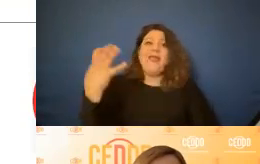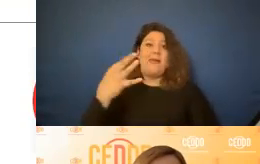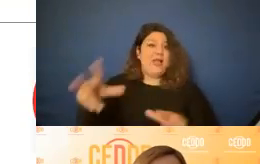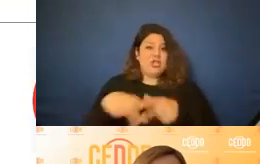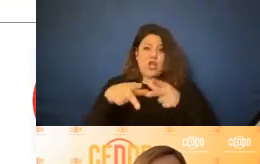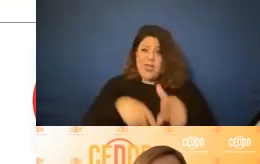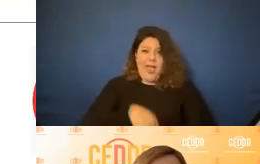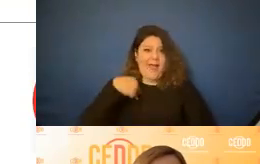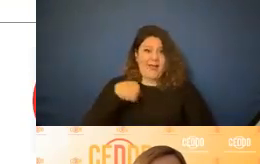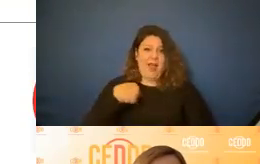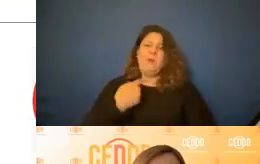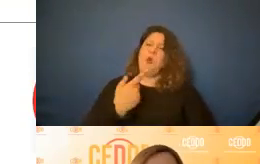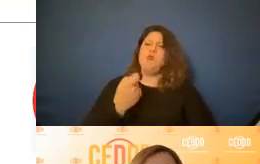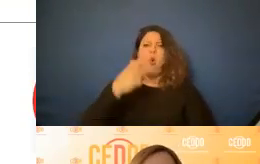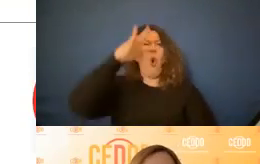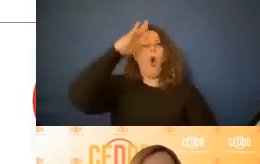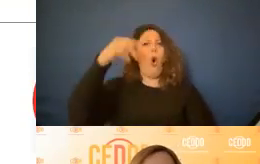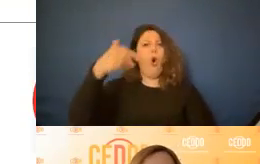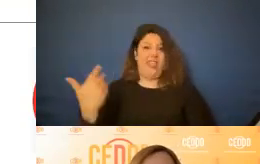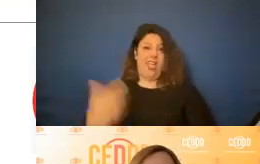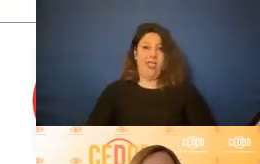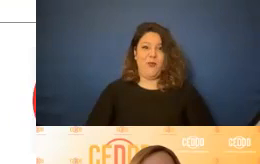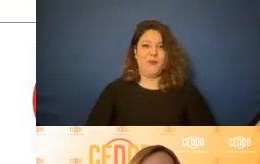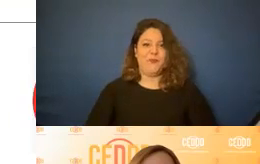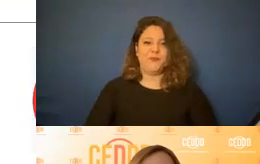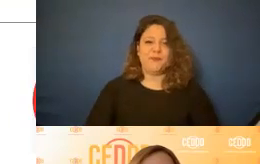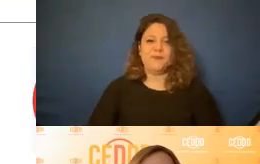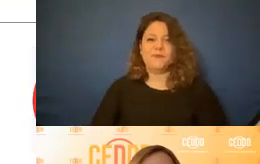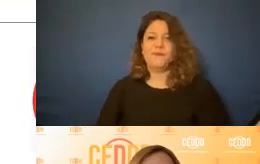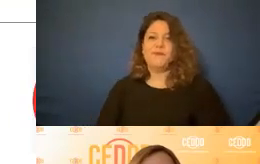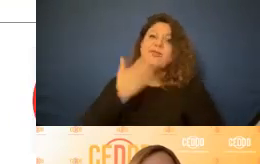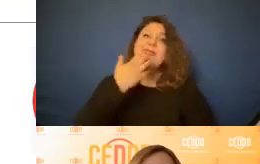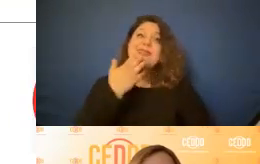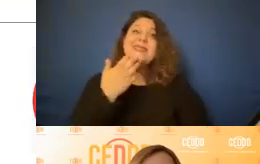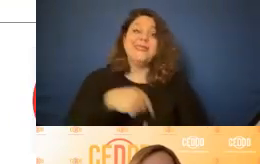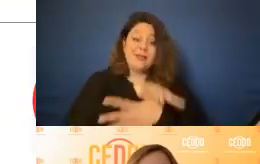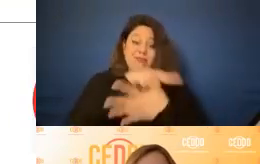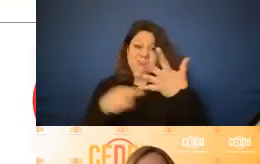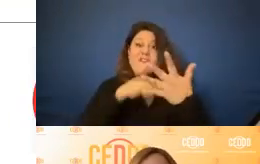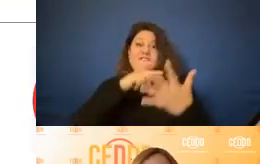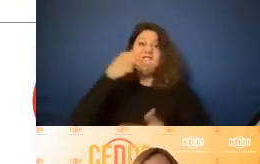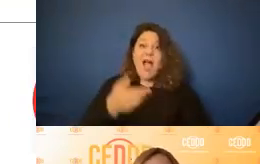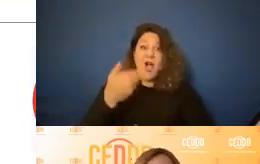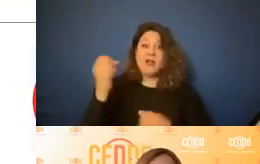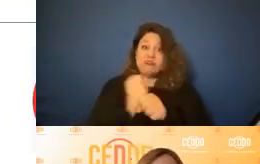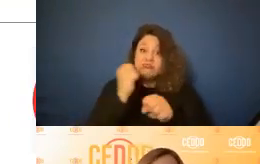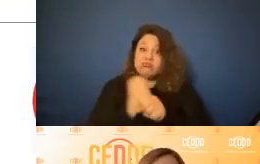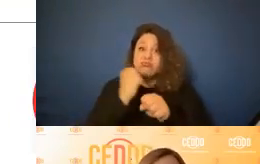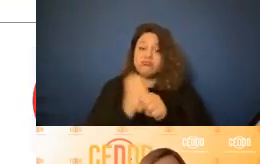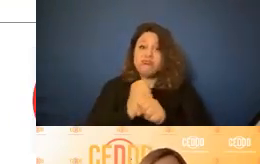se nos está olvidando un poco. Y con eso, si trabajamos esos valores, podremos